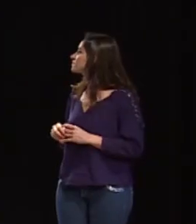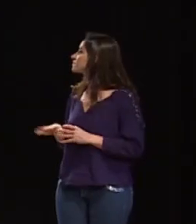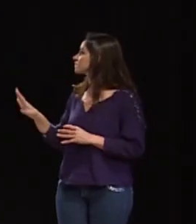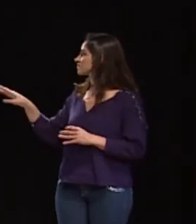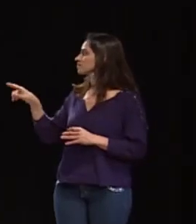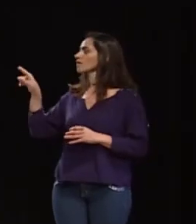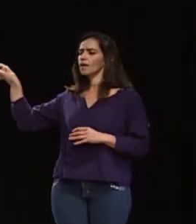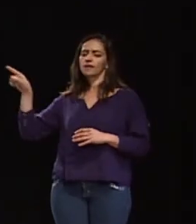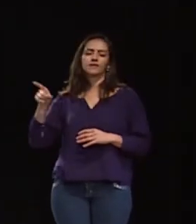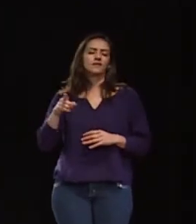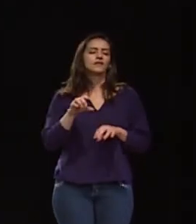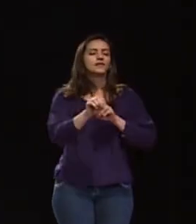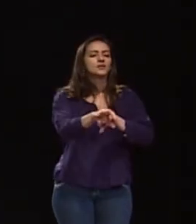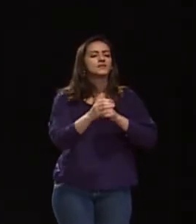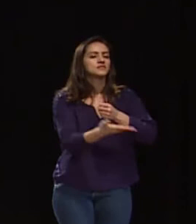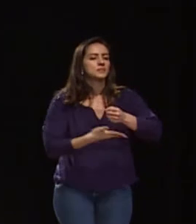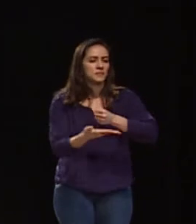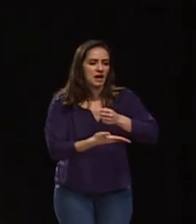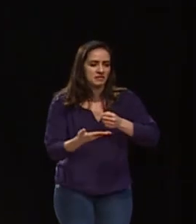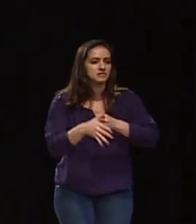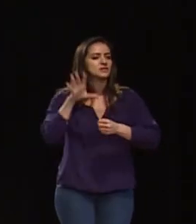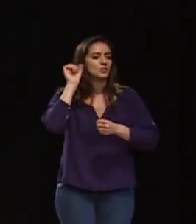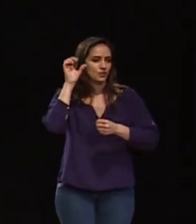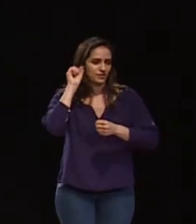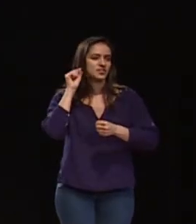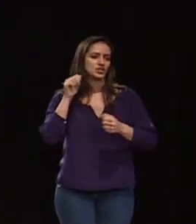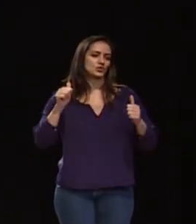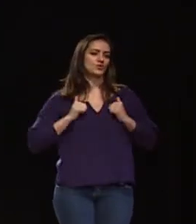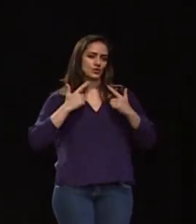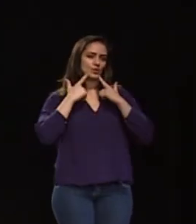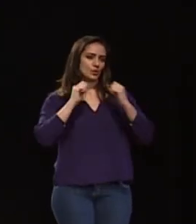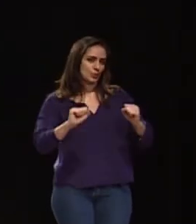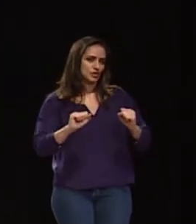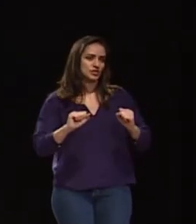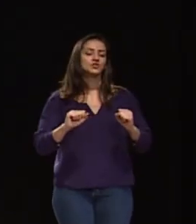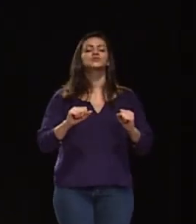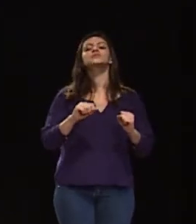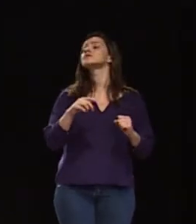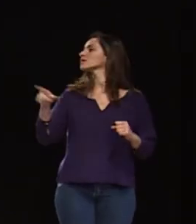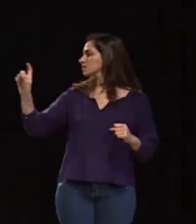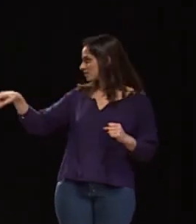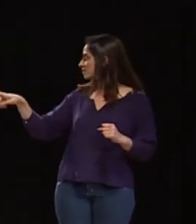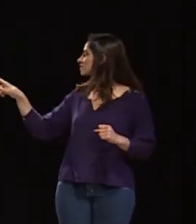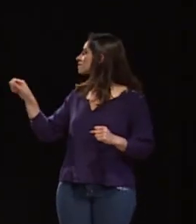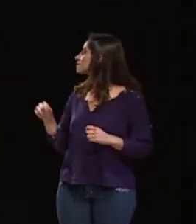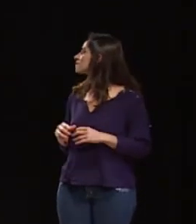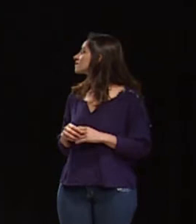turma, aí nós temos, né, na educação básica de ouvintes, o conforto linguístico até o ensino médio, e